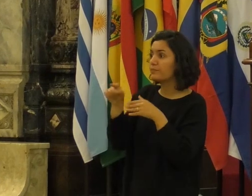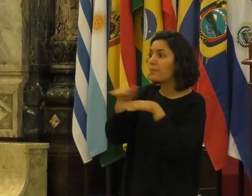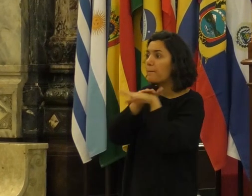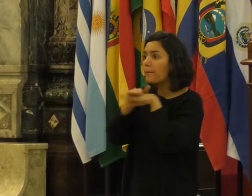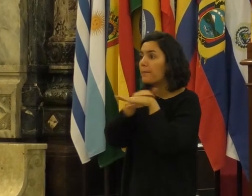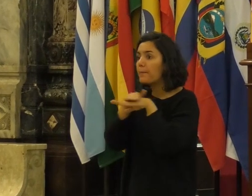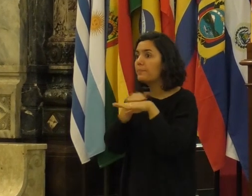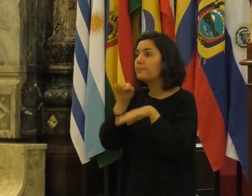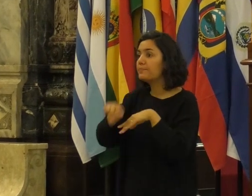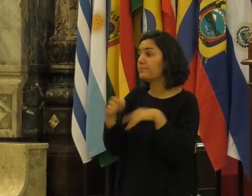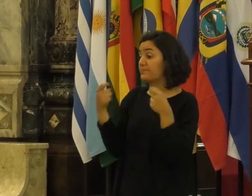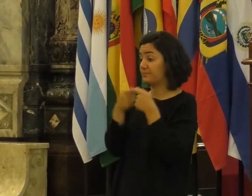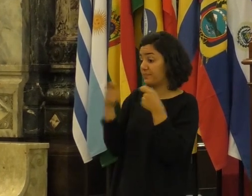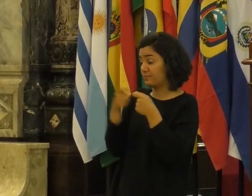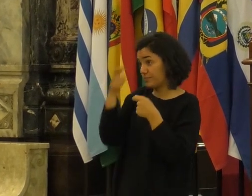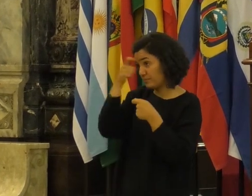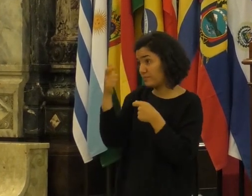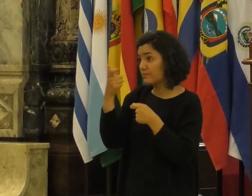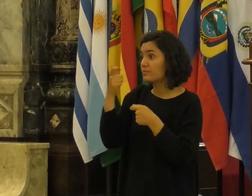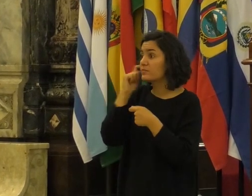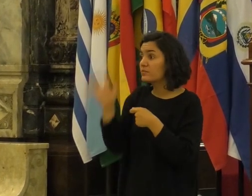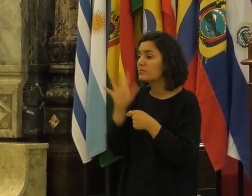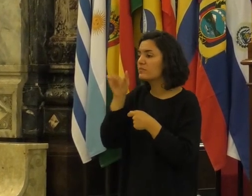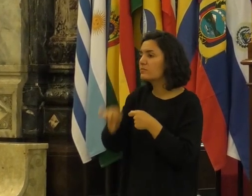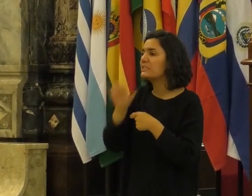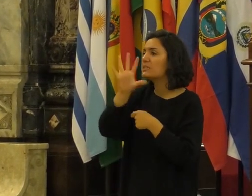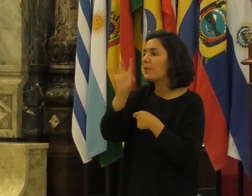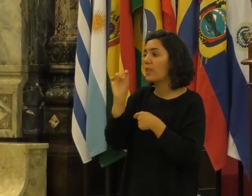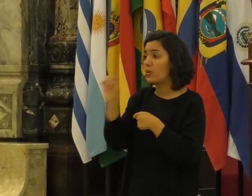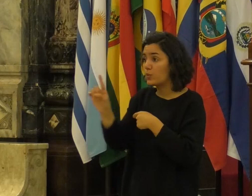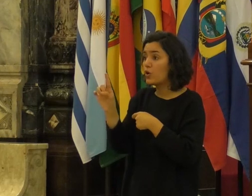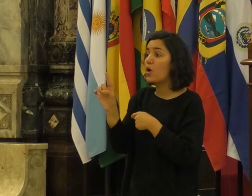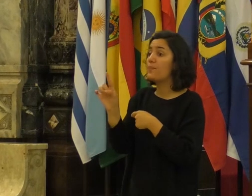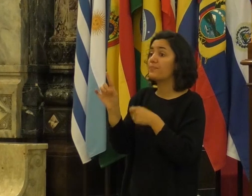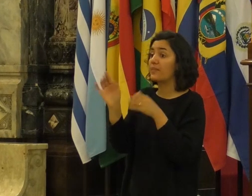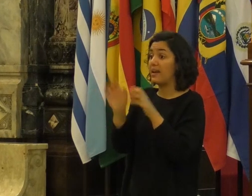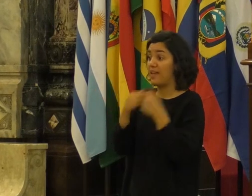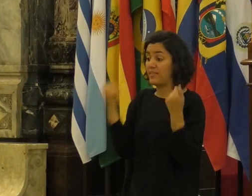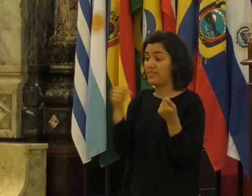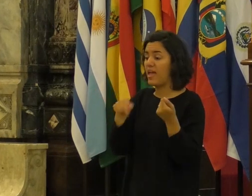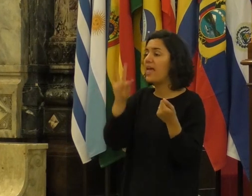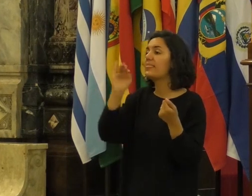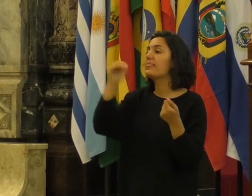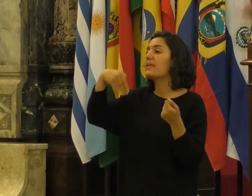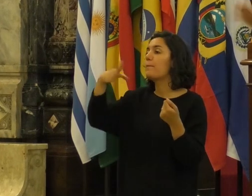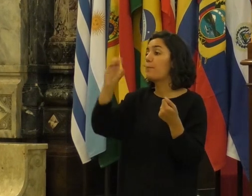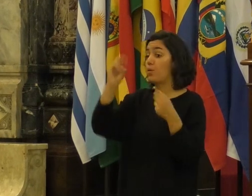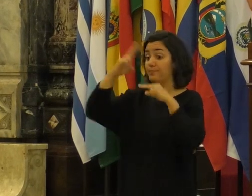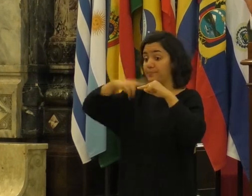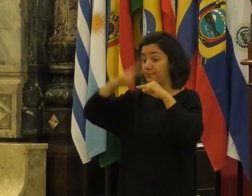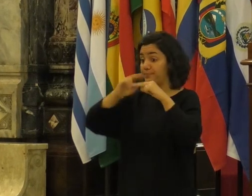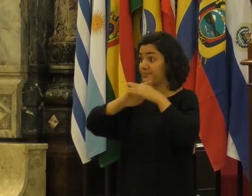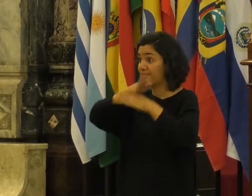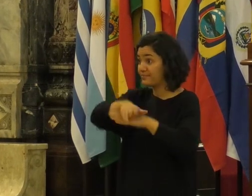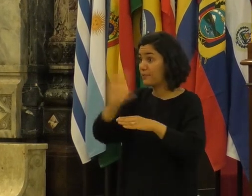América Psicológica de la Asociación, que tiene 51 revistas, no es accesible en el tiempo. Uno de los problemas grandes que tenemos, porque yo creo que sí hay que